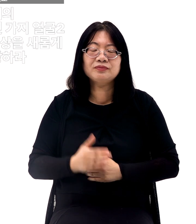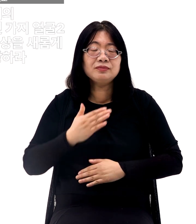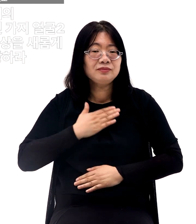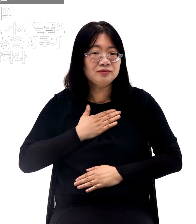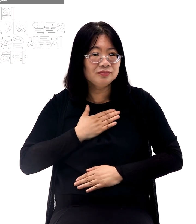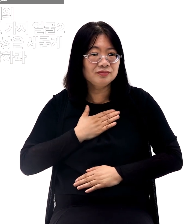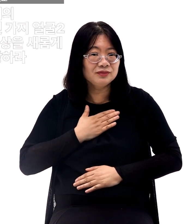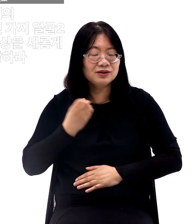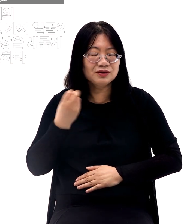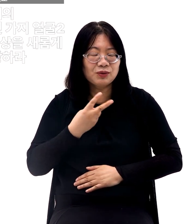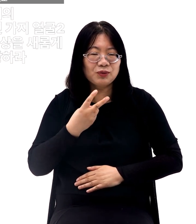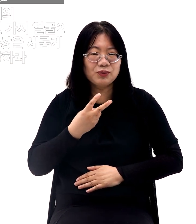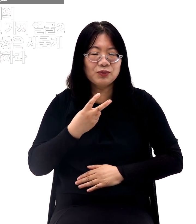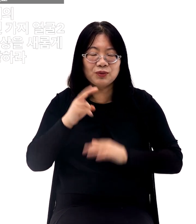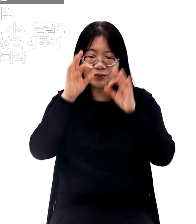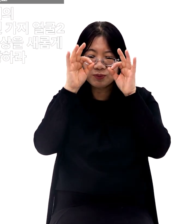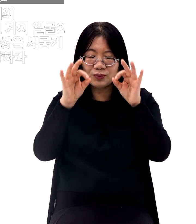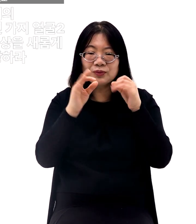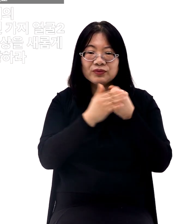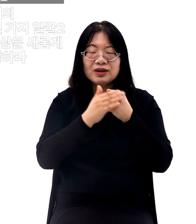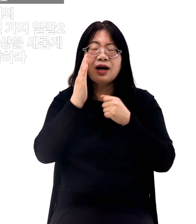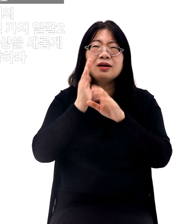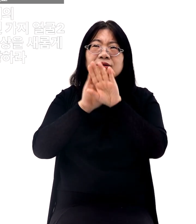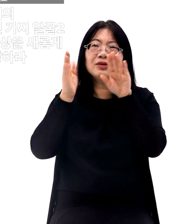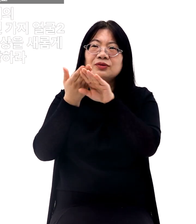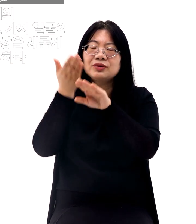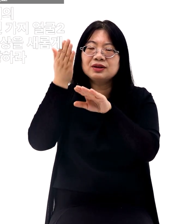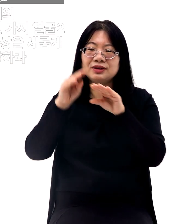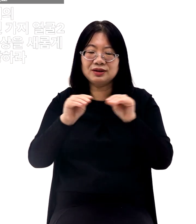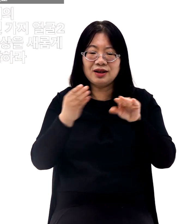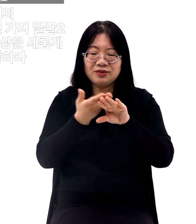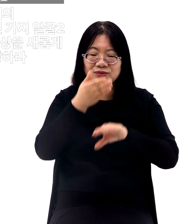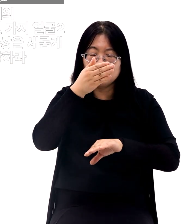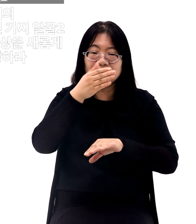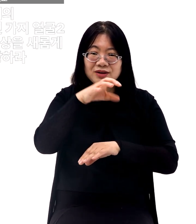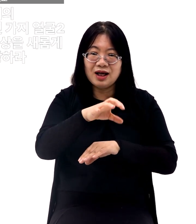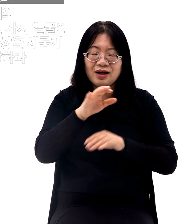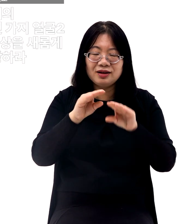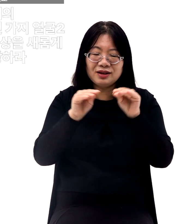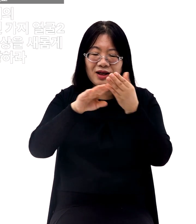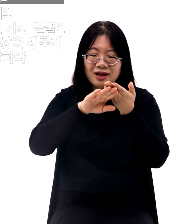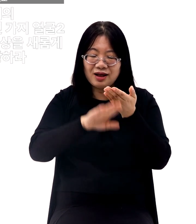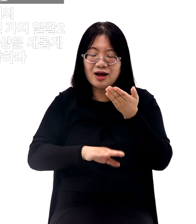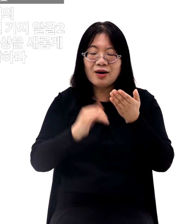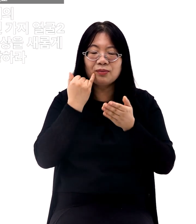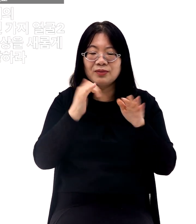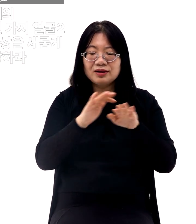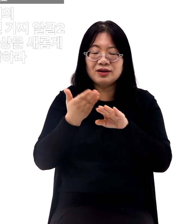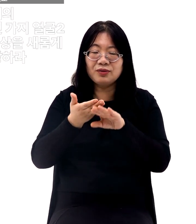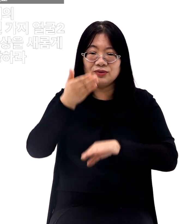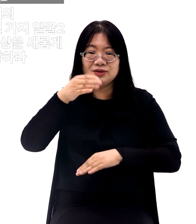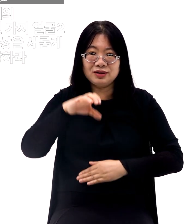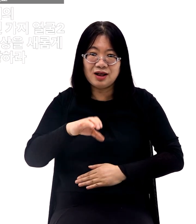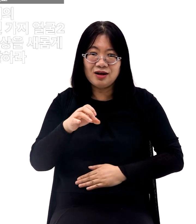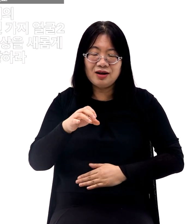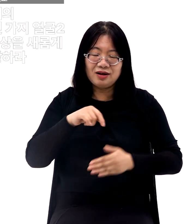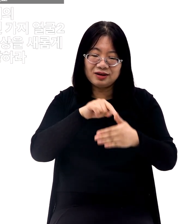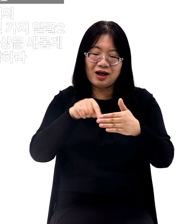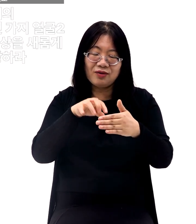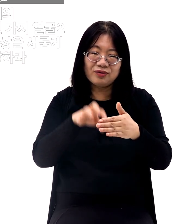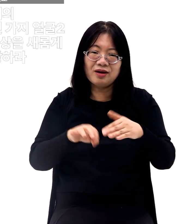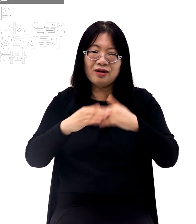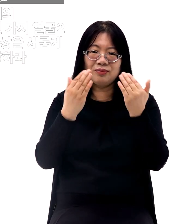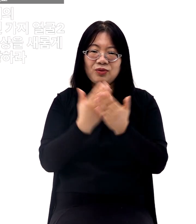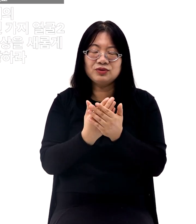내가 또 들으니 하늘 위에와 땅 위에와 땅 아래와 바다 위에와 또 그 가운데